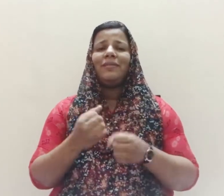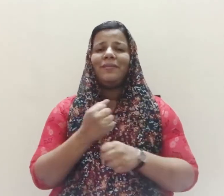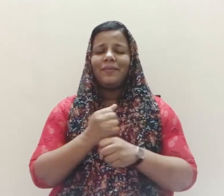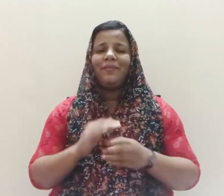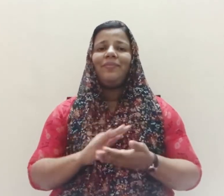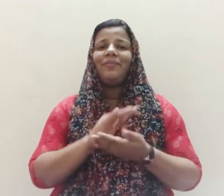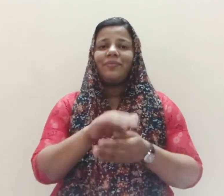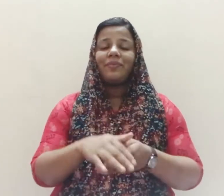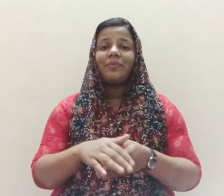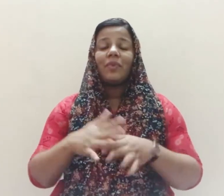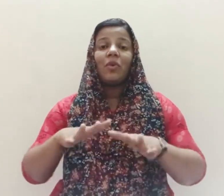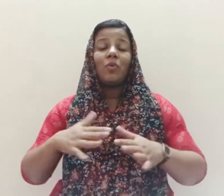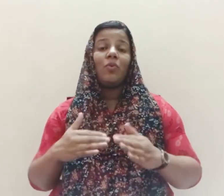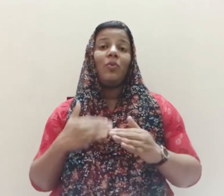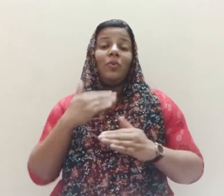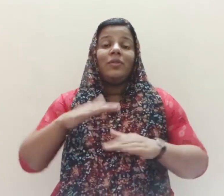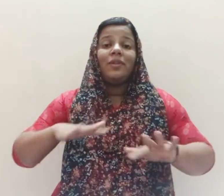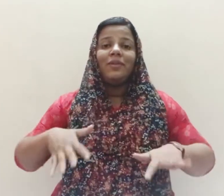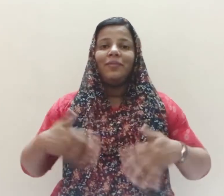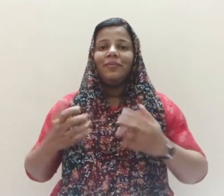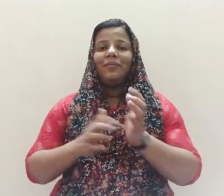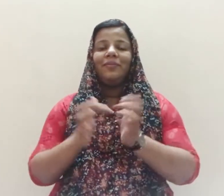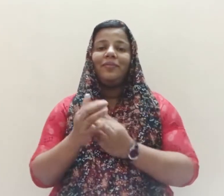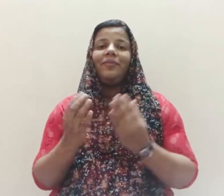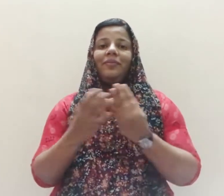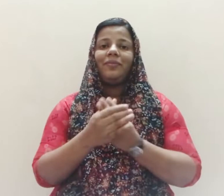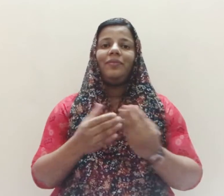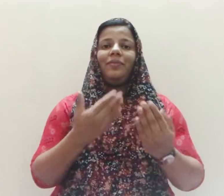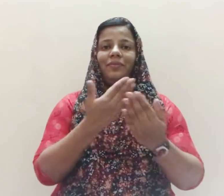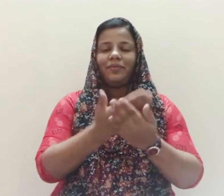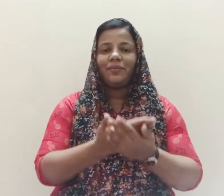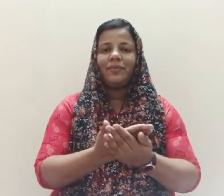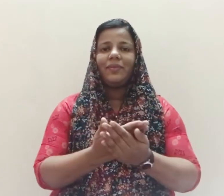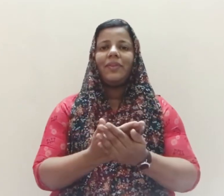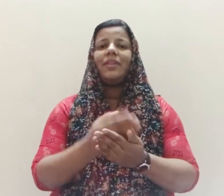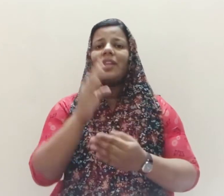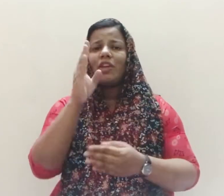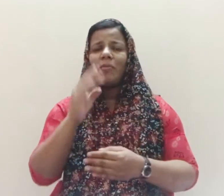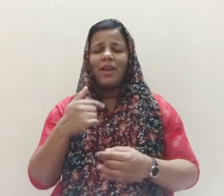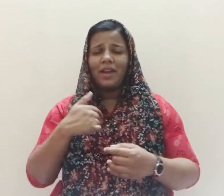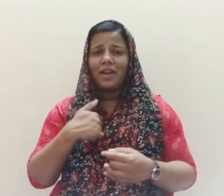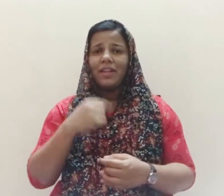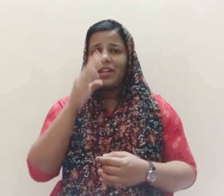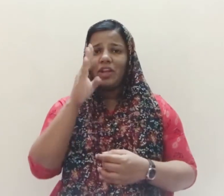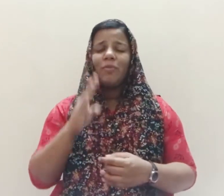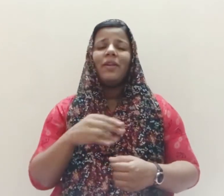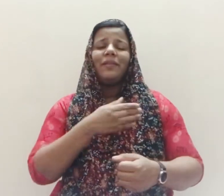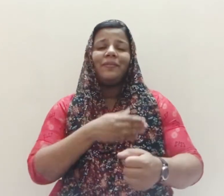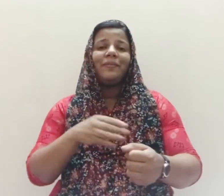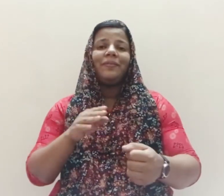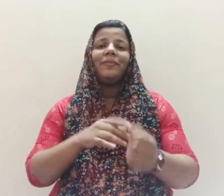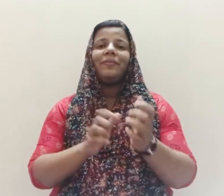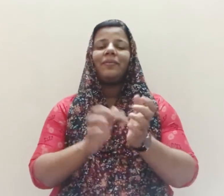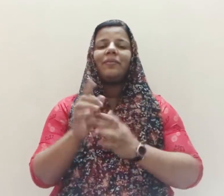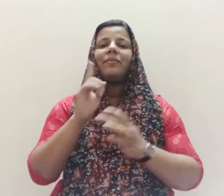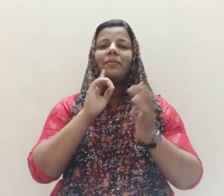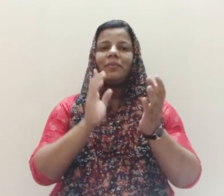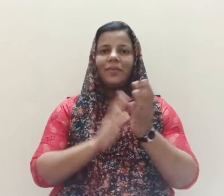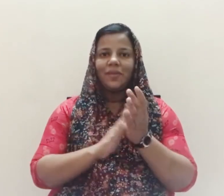എൻ്റെ പരമാനന്ദമായ ദൈവത്തിങ്കിലേക്ക് ചെല്ലും. ദൈവമേ, എൻ്റെ ദൈവമേ, കിന്നരം കൊണ്ട് ഞാൻ അങ്ങേ സ്തുതിക്കും. അമേൻ. ഞാൻ